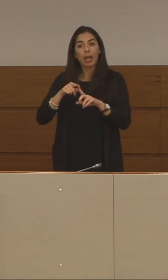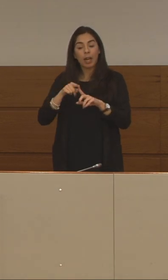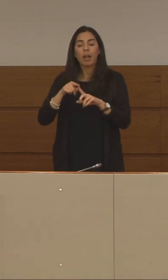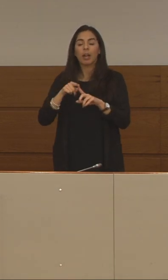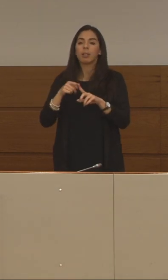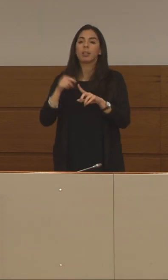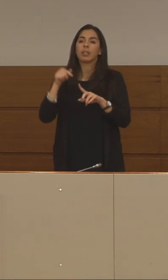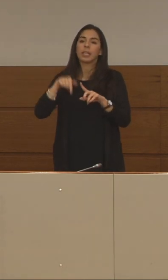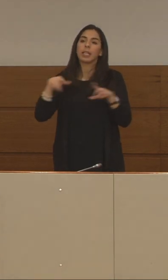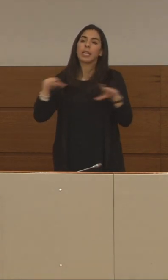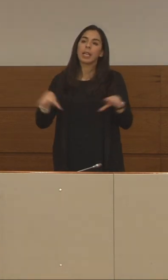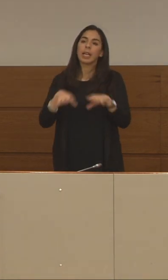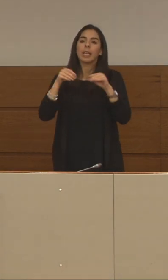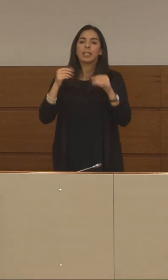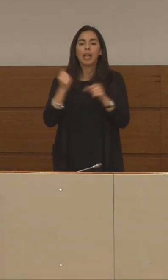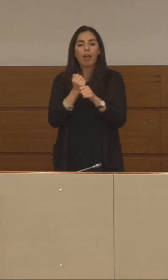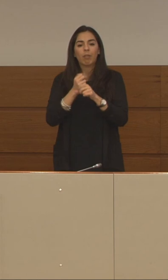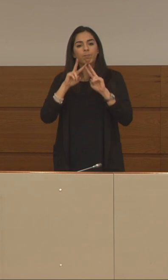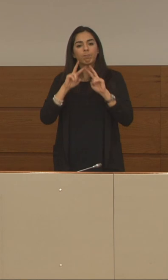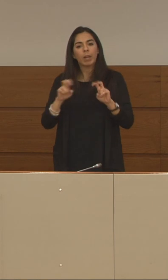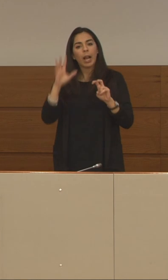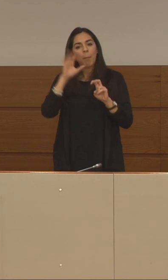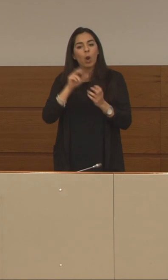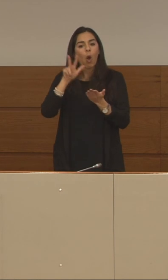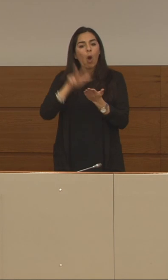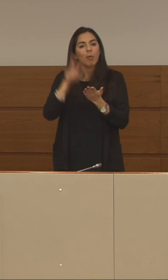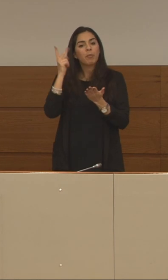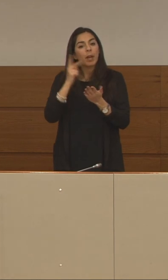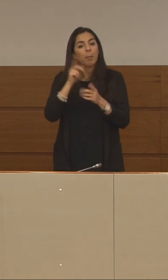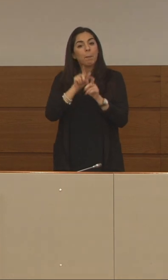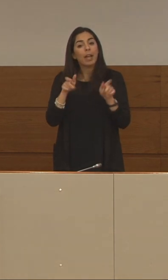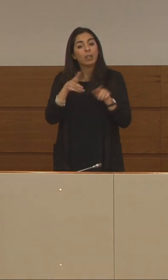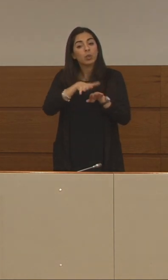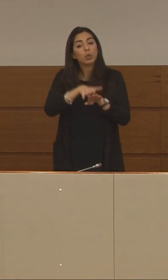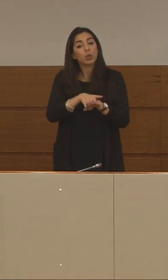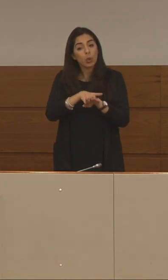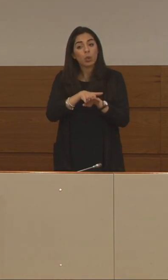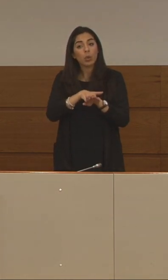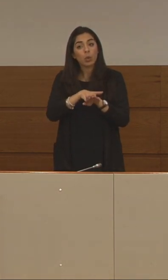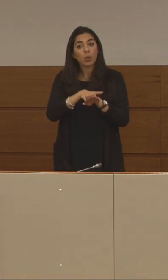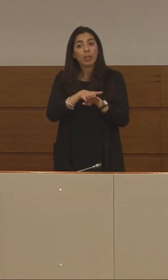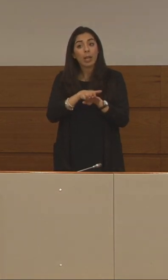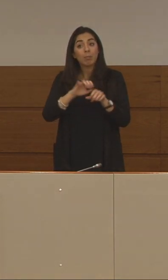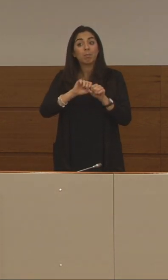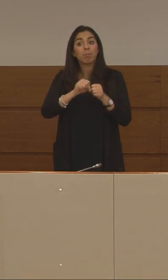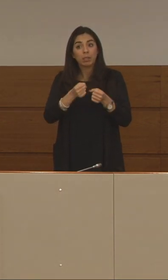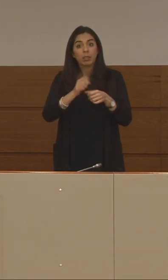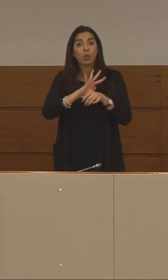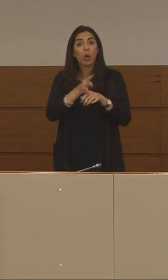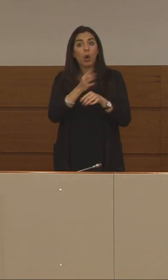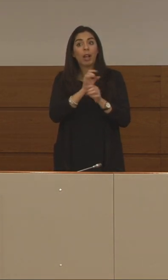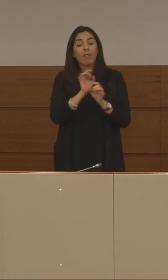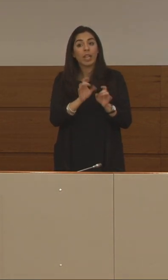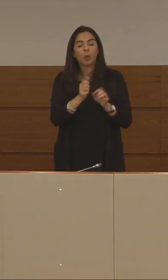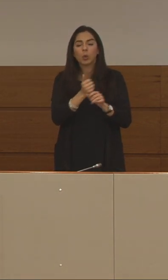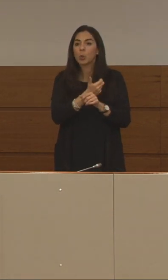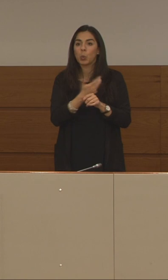riguarda le morti i decessi chiaramente può accadere